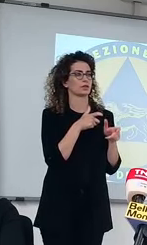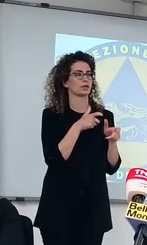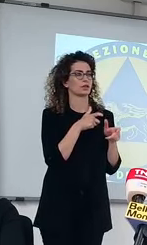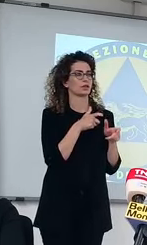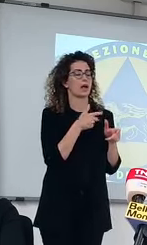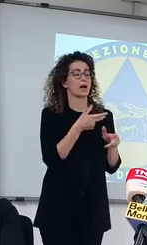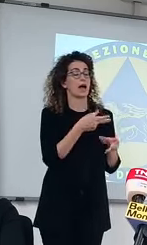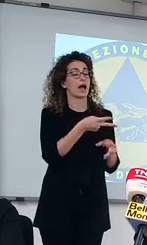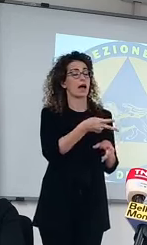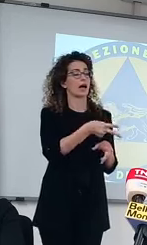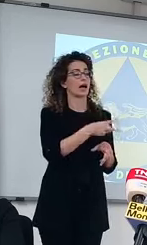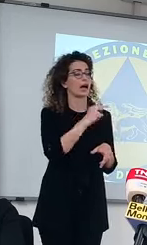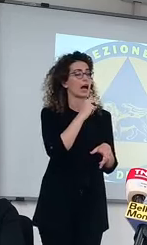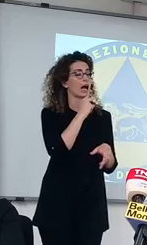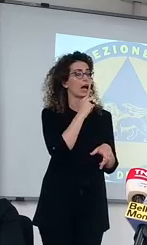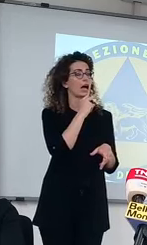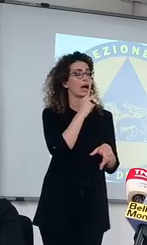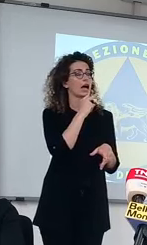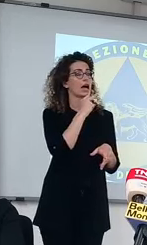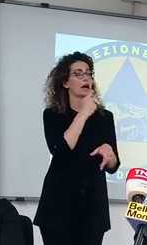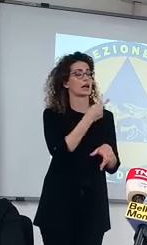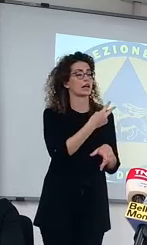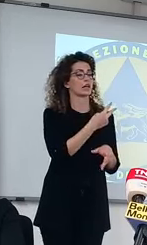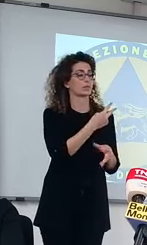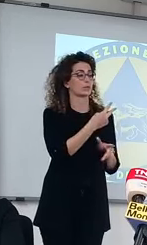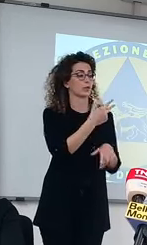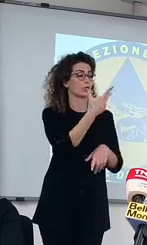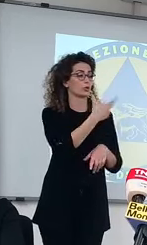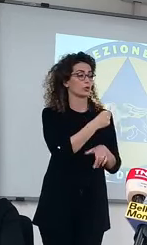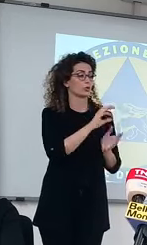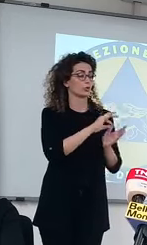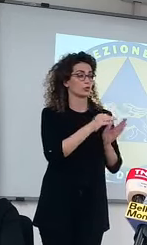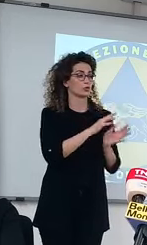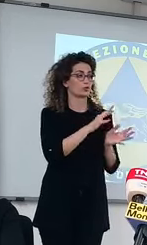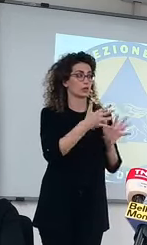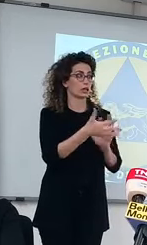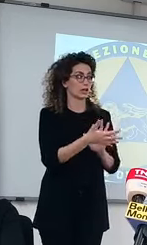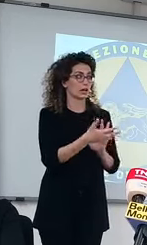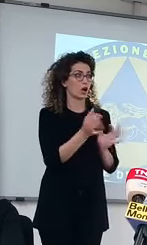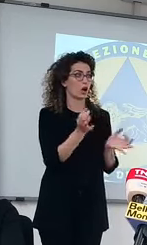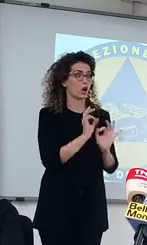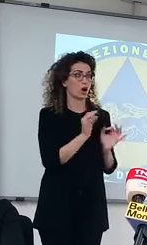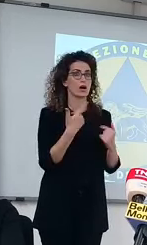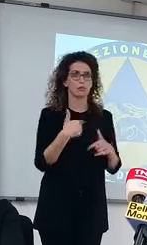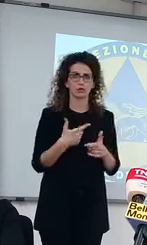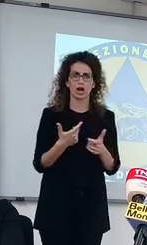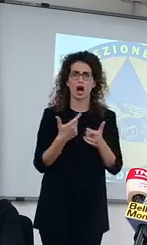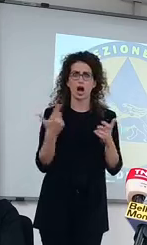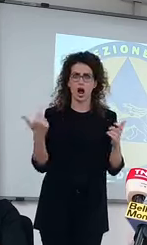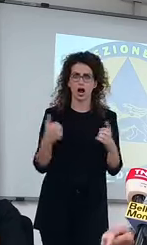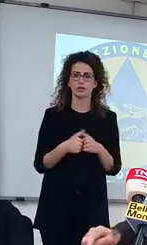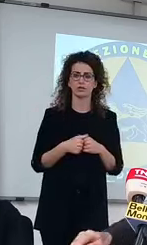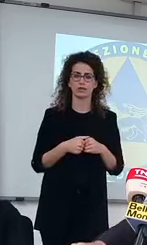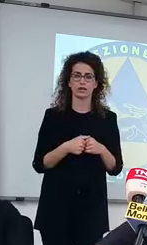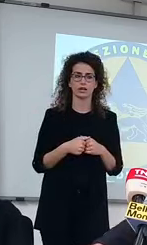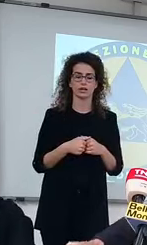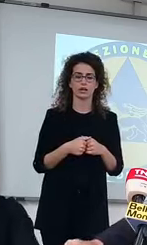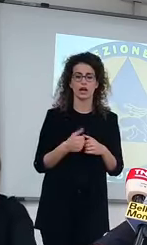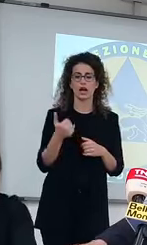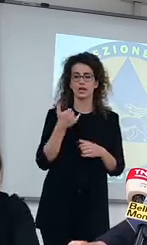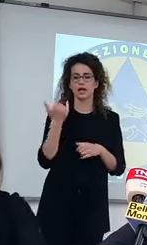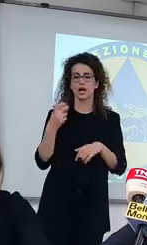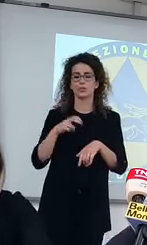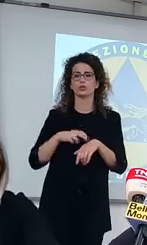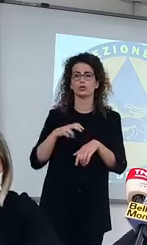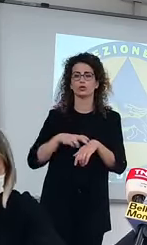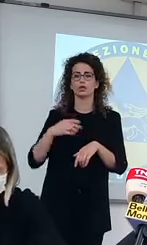ancora risposta della richiesta di spostamento del vaccino. In poche e questo parole. È grave. Ma glielo dico perché... Al di chiama là, la dottoressa Bonavina